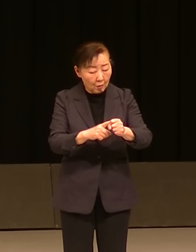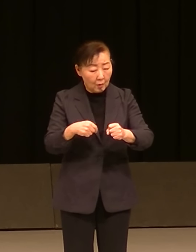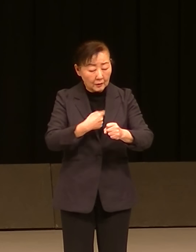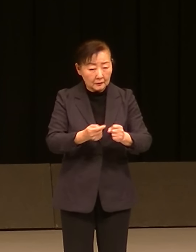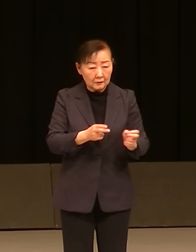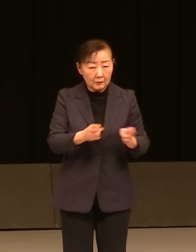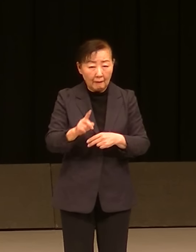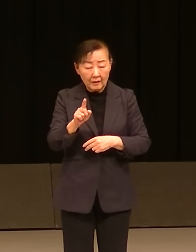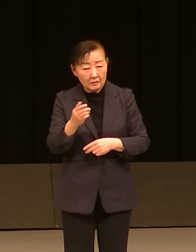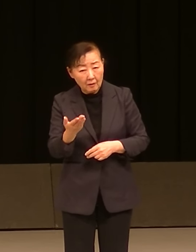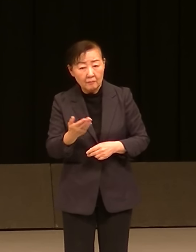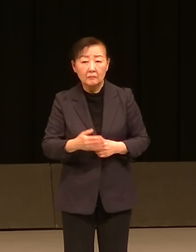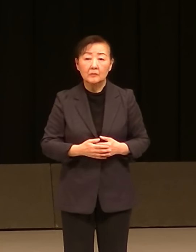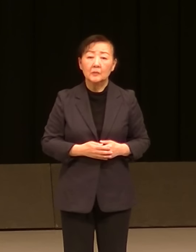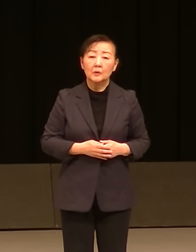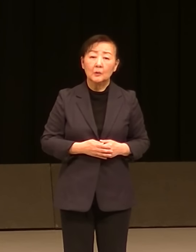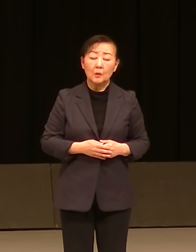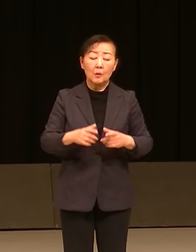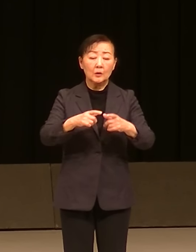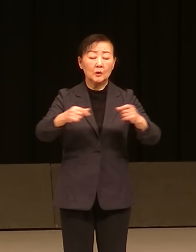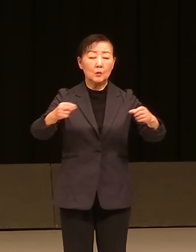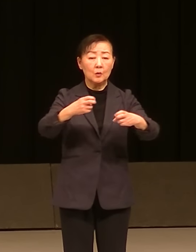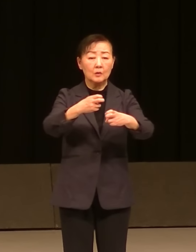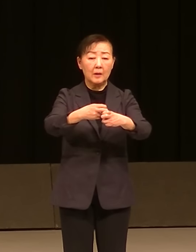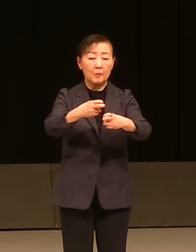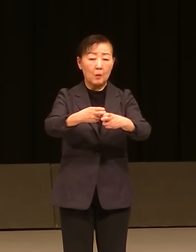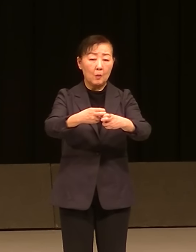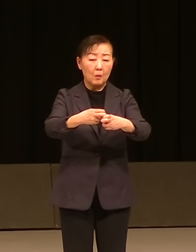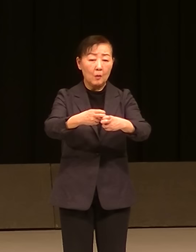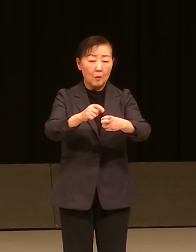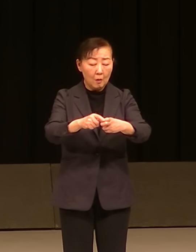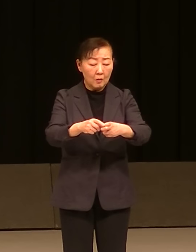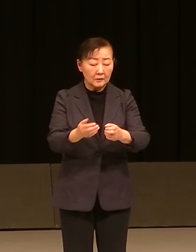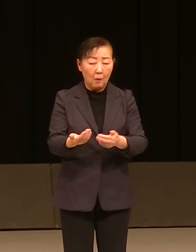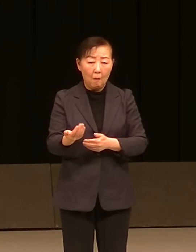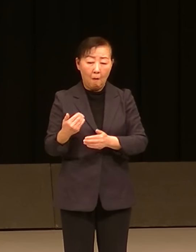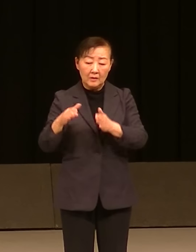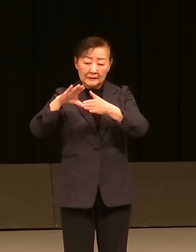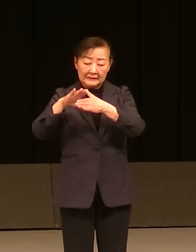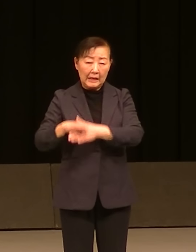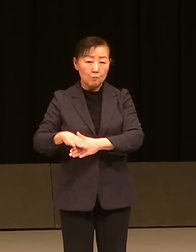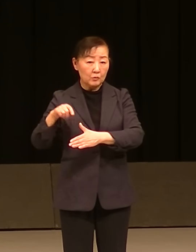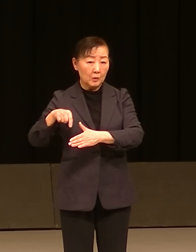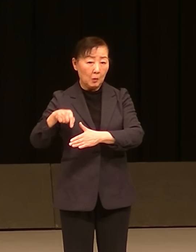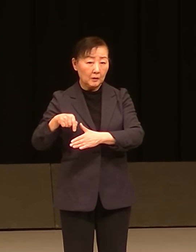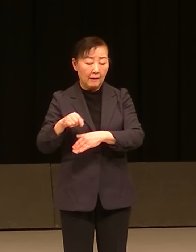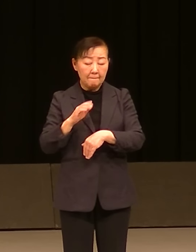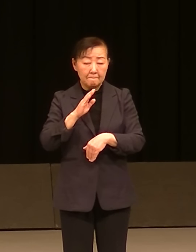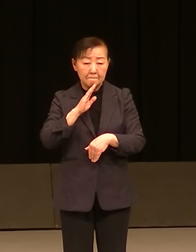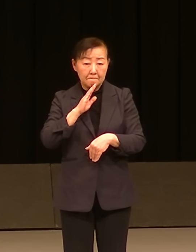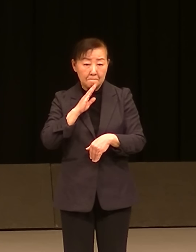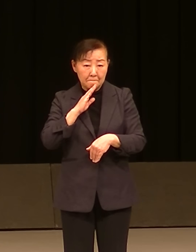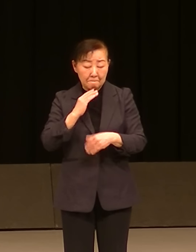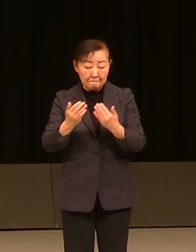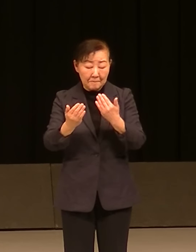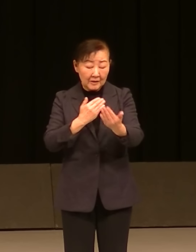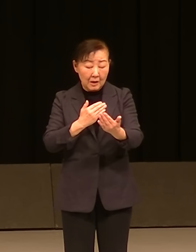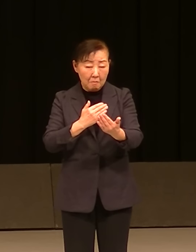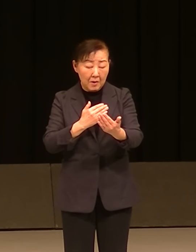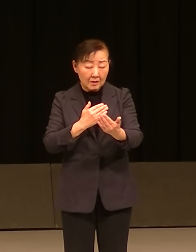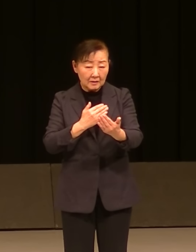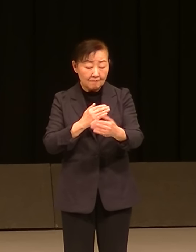かということを、この日本憲法が、その前文においてですが、実に鮮明に、